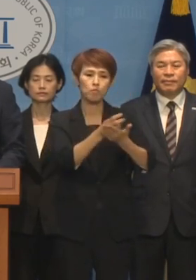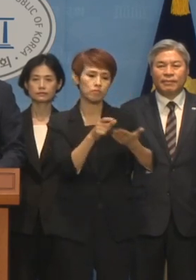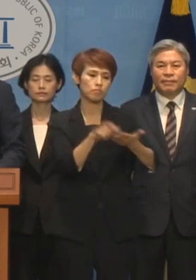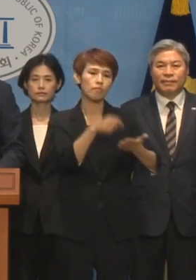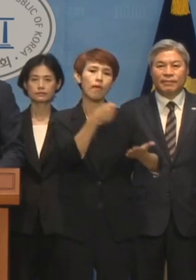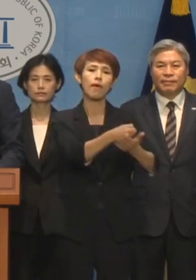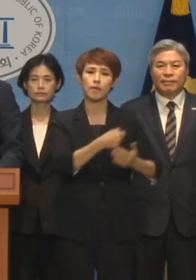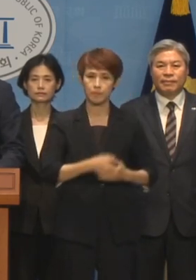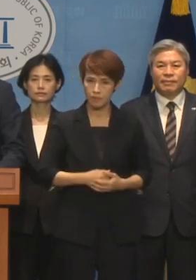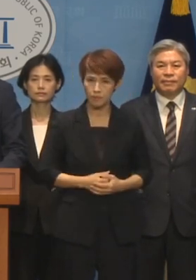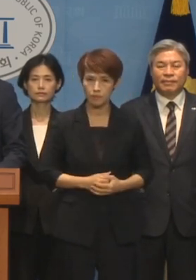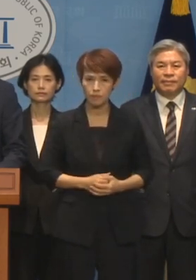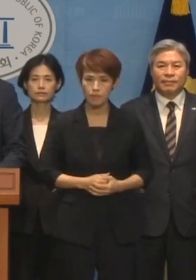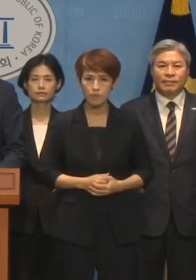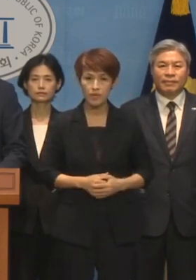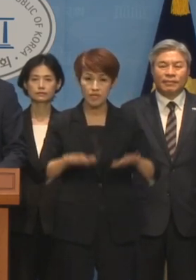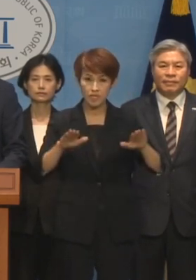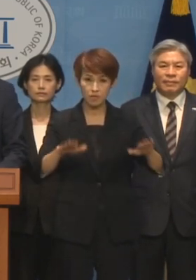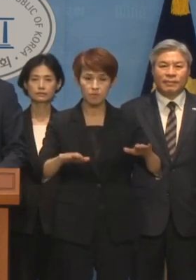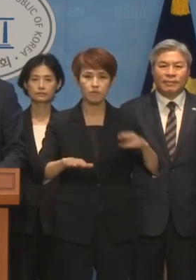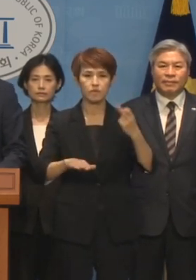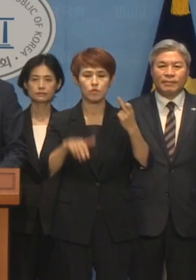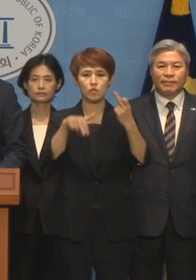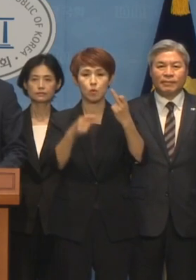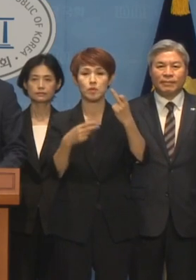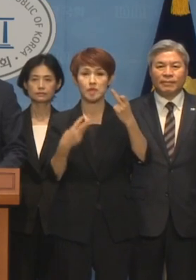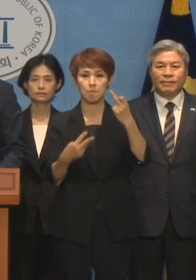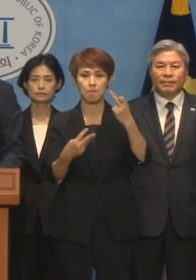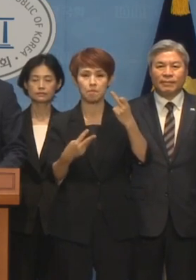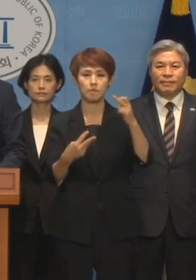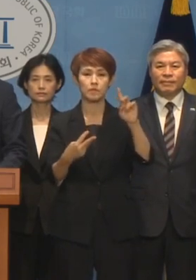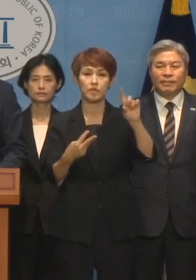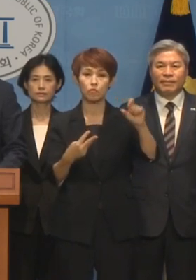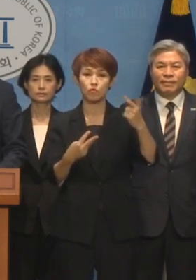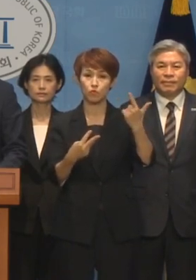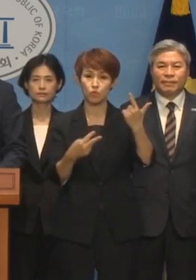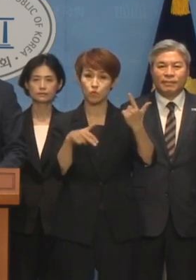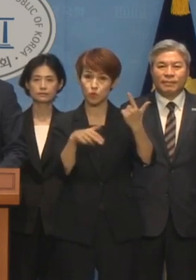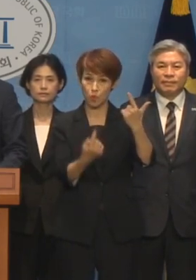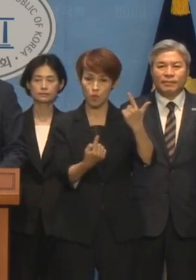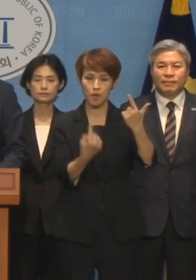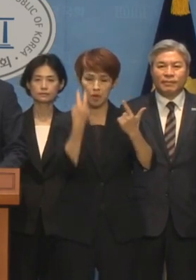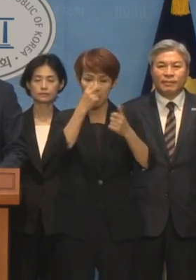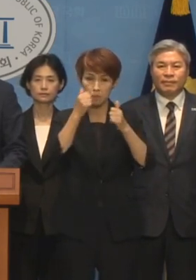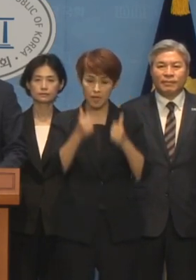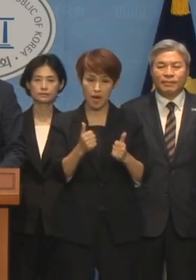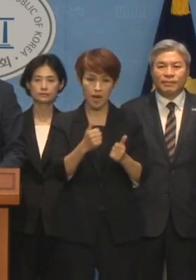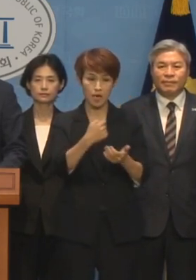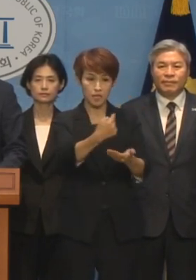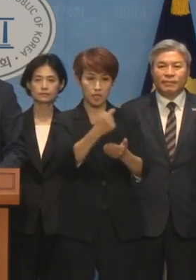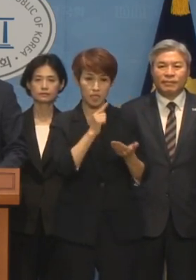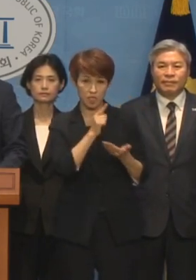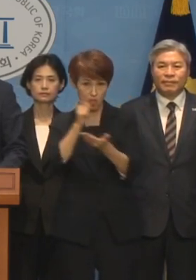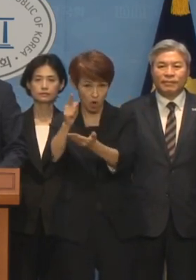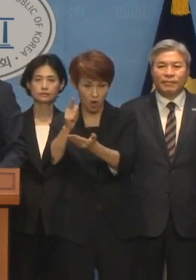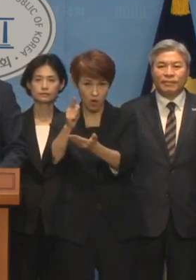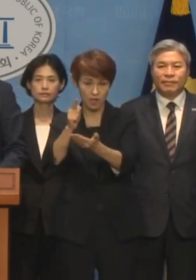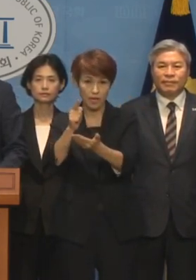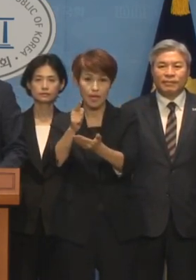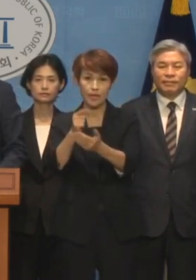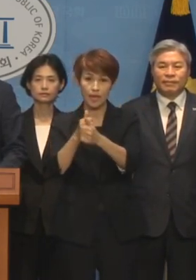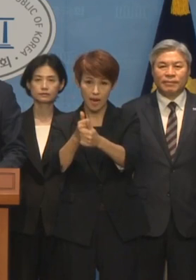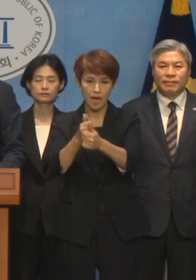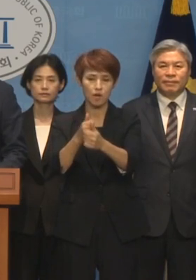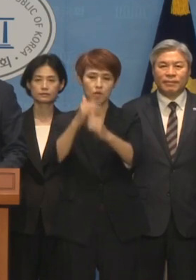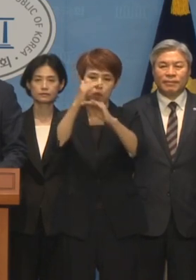정하도록 합니다. 현행 12조 3항과 16조의 검사의 신청에 의하여를 각각